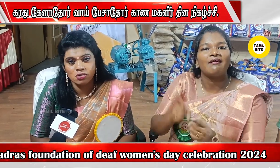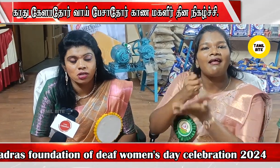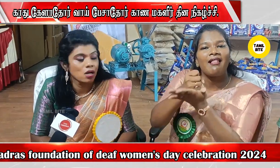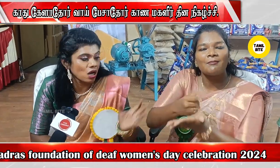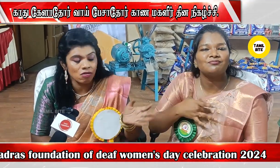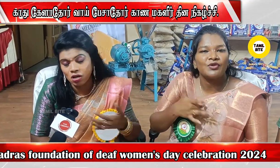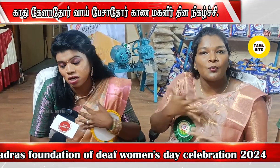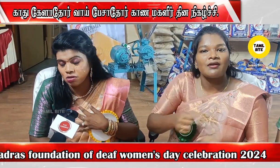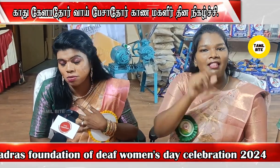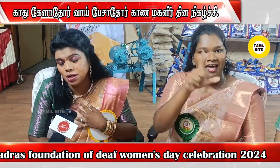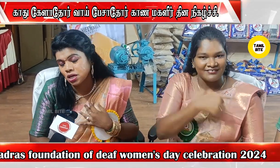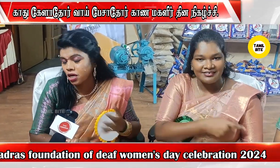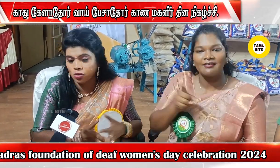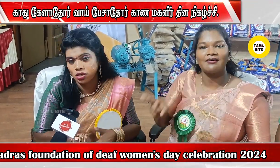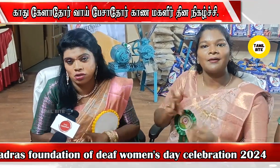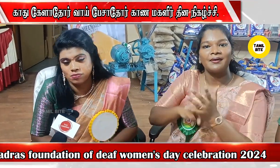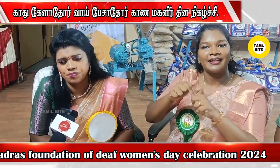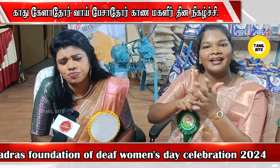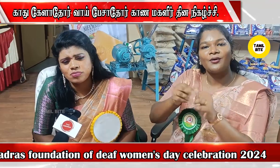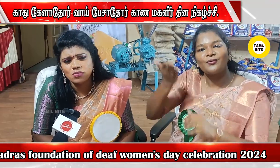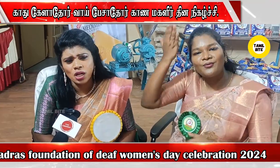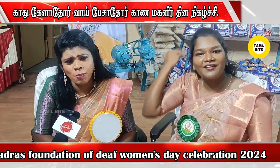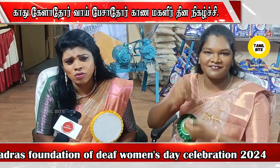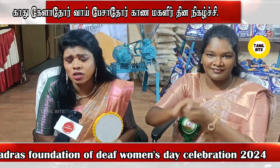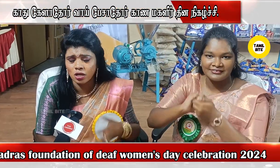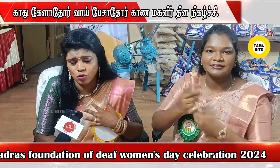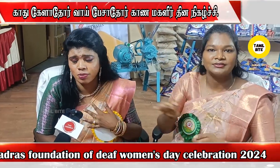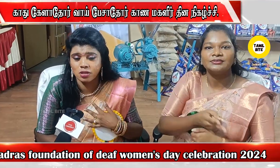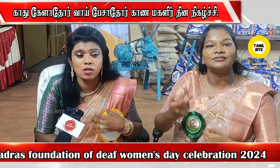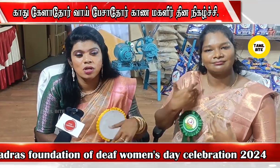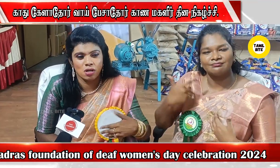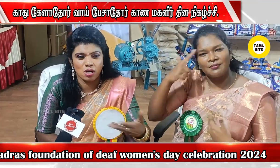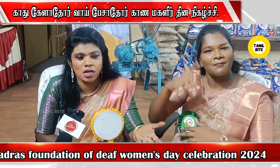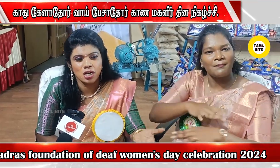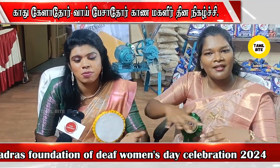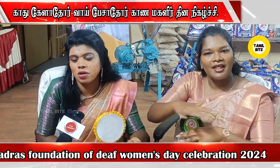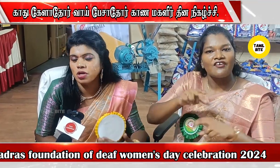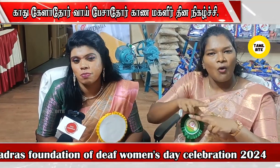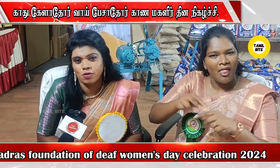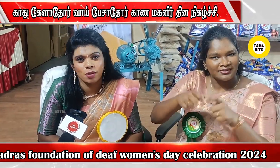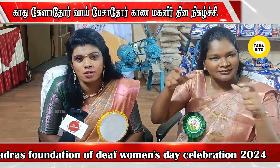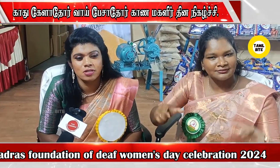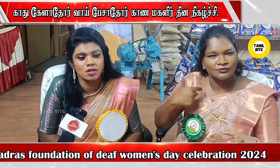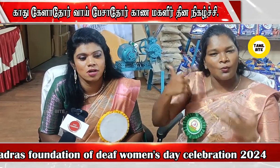tu. Rau ni orang nanu pali kalat doli kan. Apa orang tu orang kalau kupu itu, kahat kalau pernah urai pernah hati mana tu yang